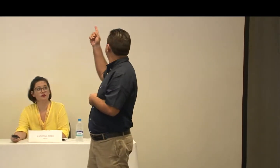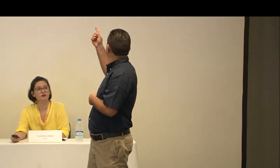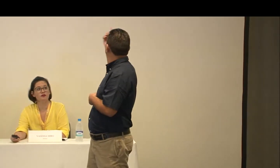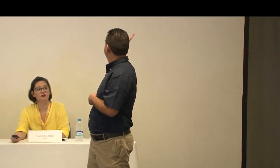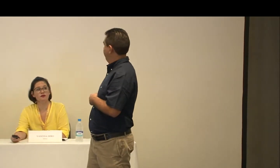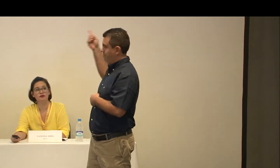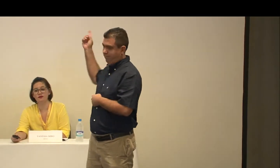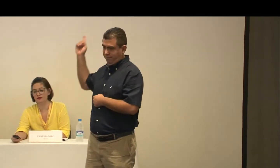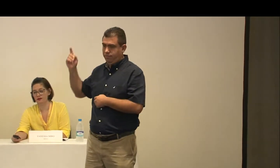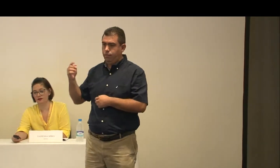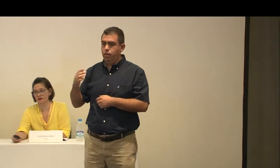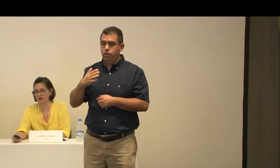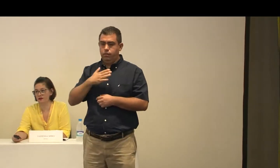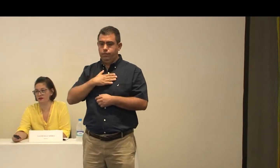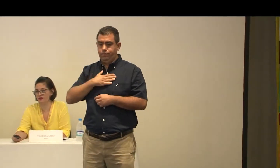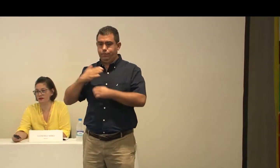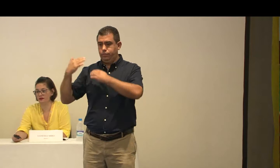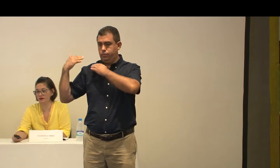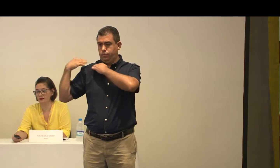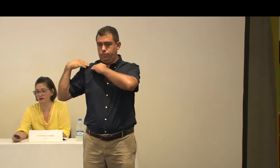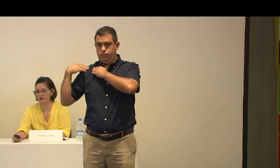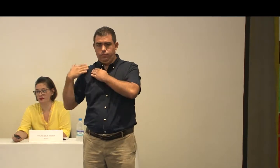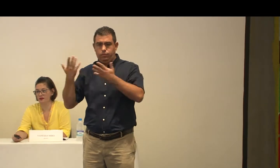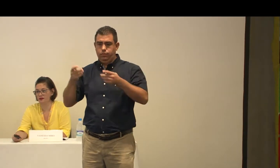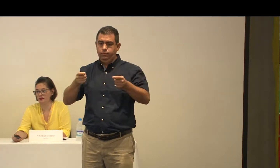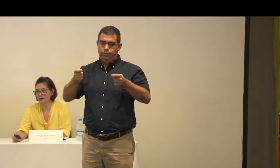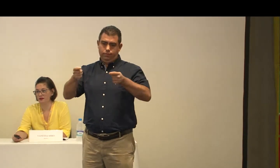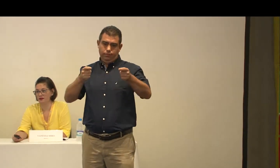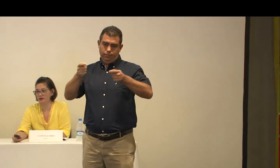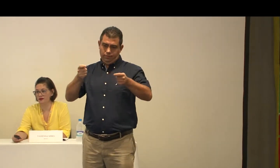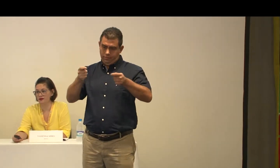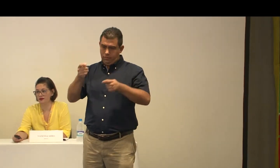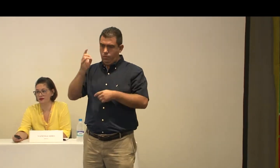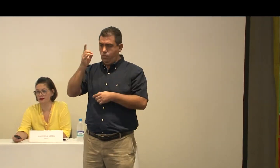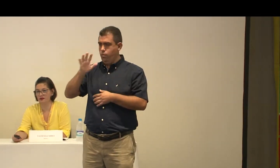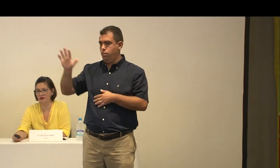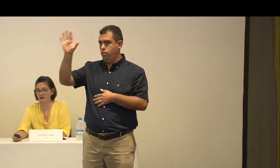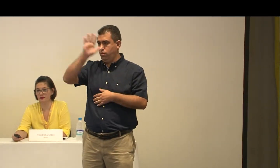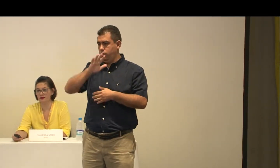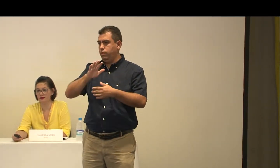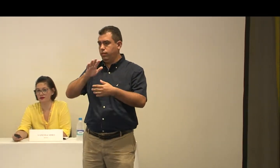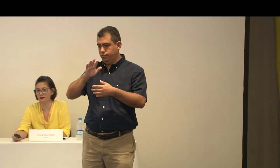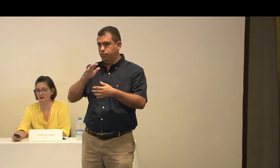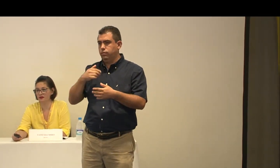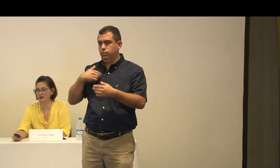Como vocês podem ver, esse é meu sinal. Meu nome é Marcelo.